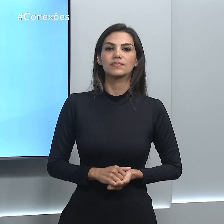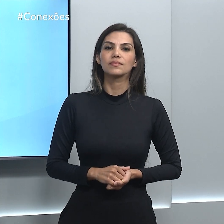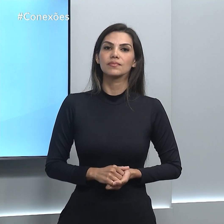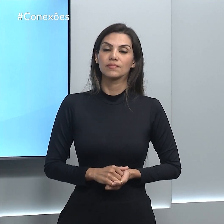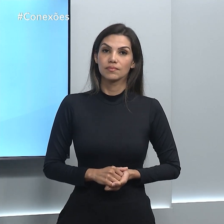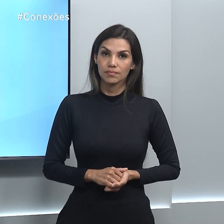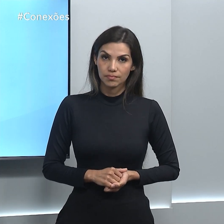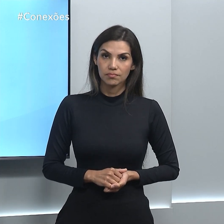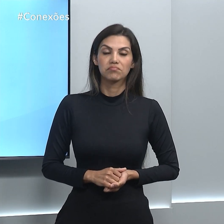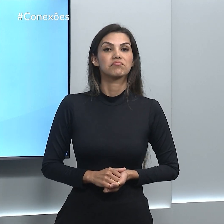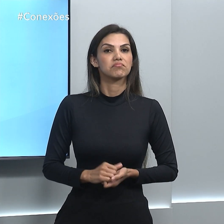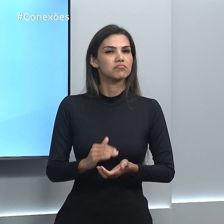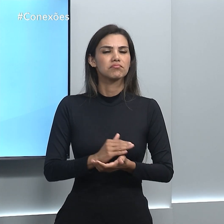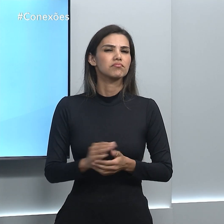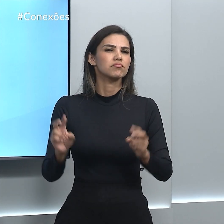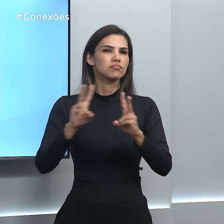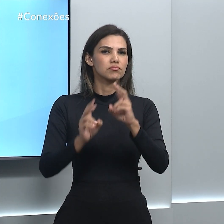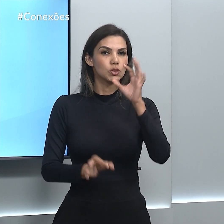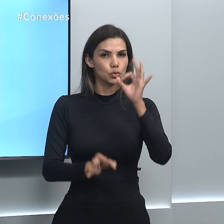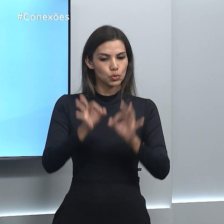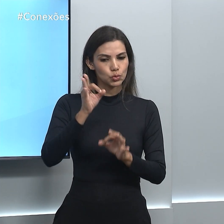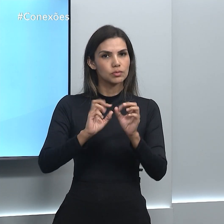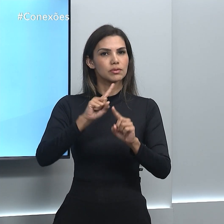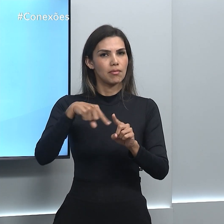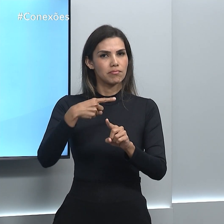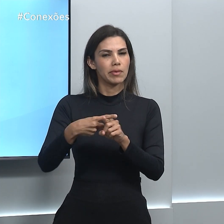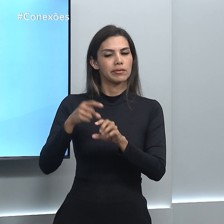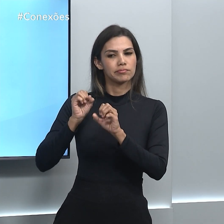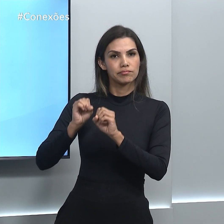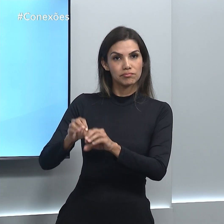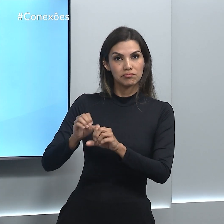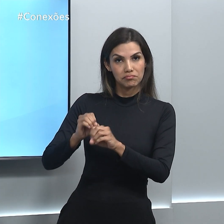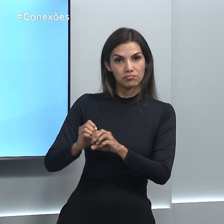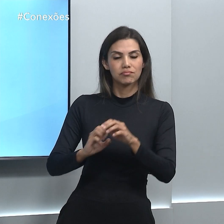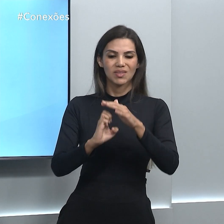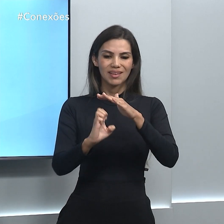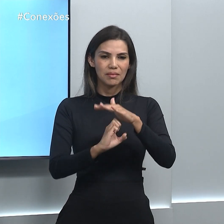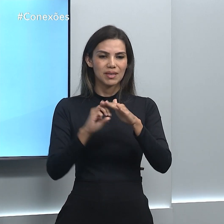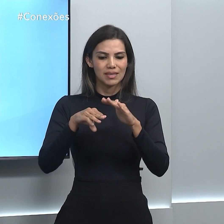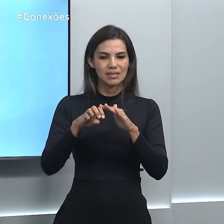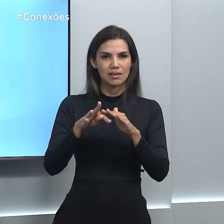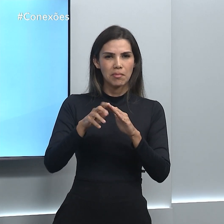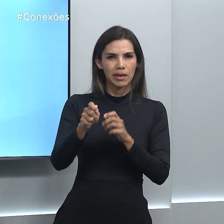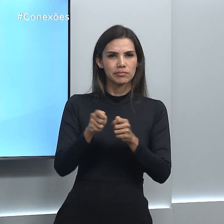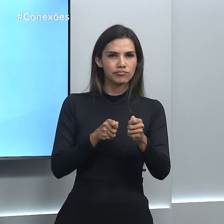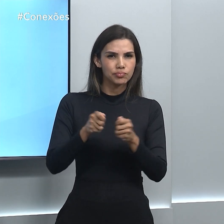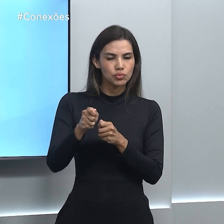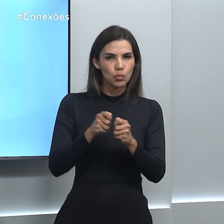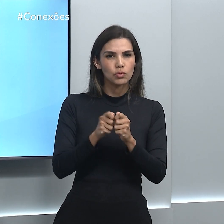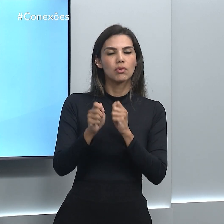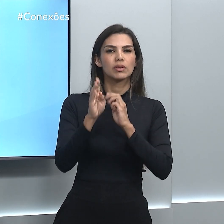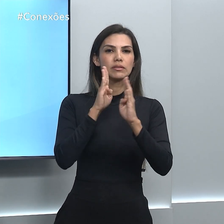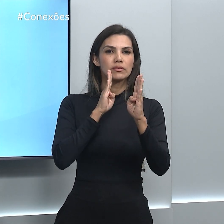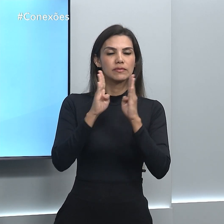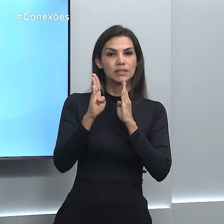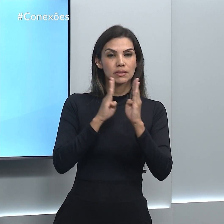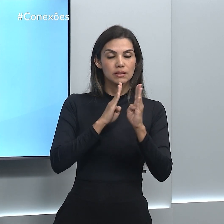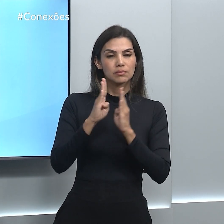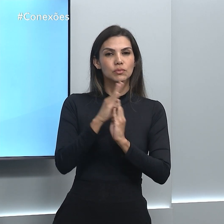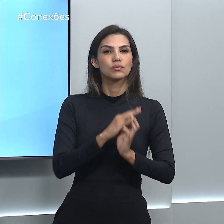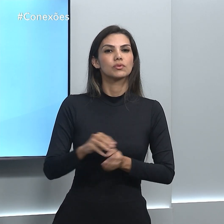As primeiras informações são sobre justiça e educação. A empresa Meta, que controla o Facebook, o Instagram e o